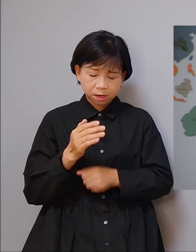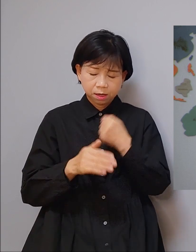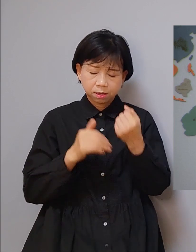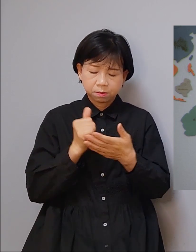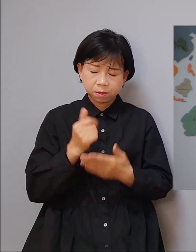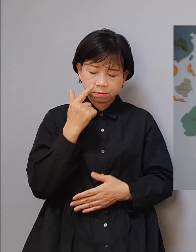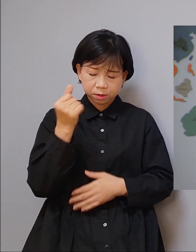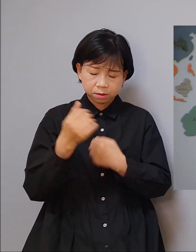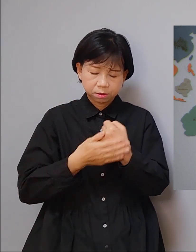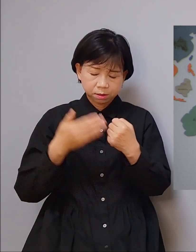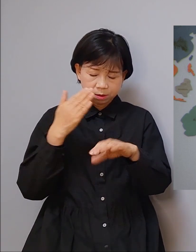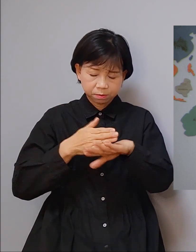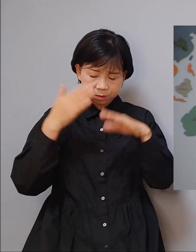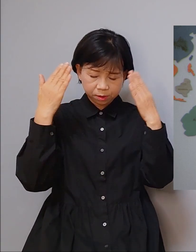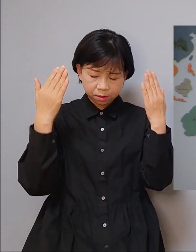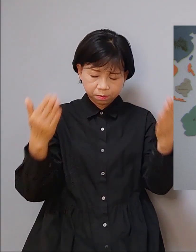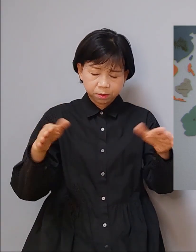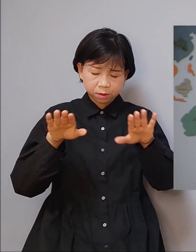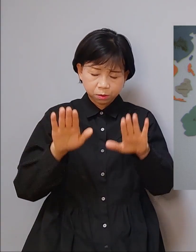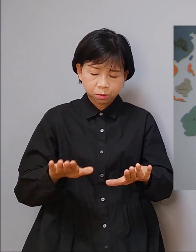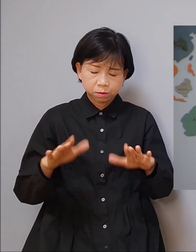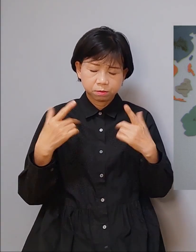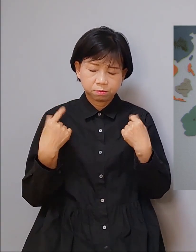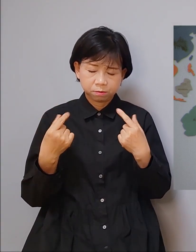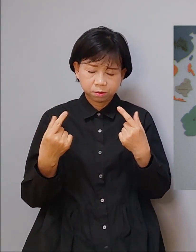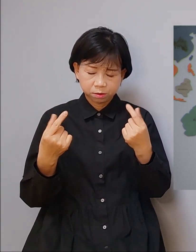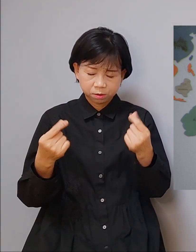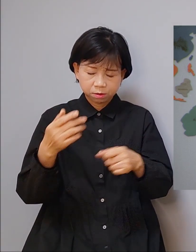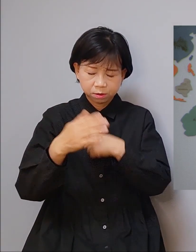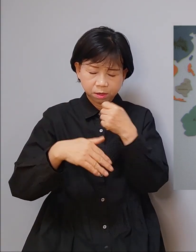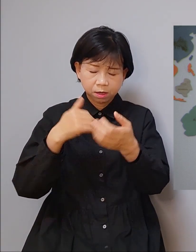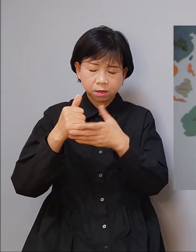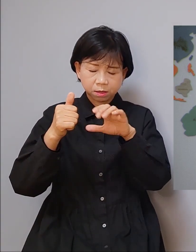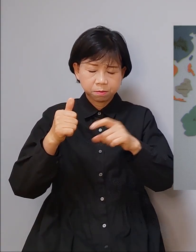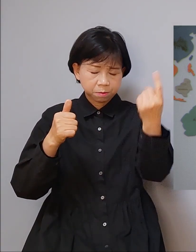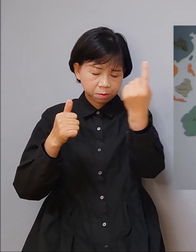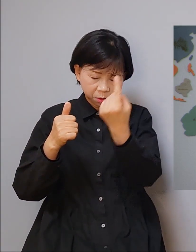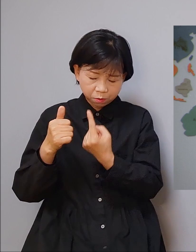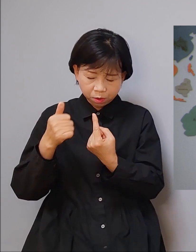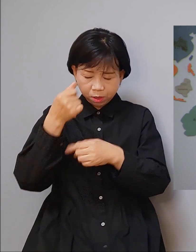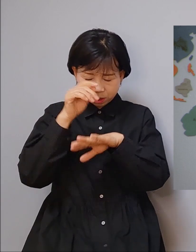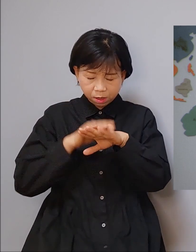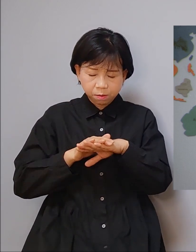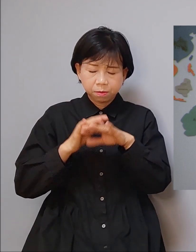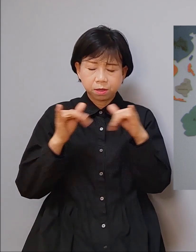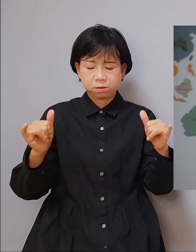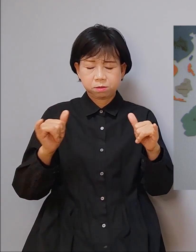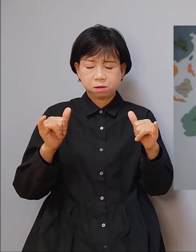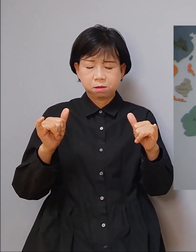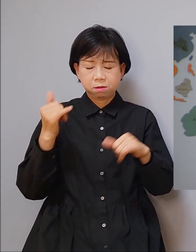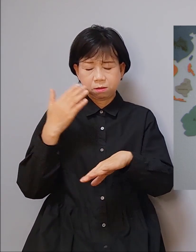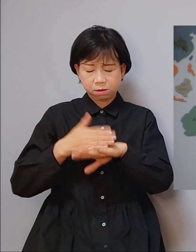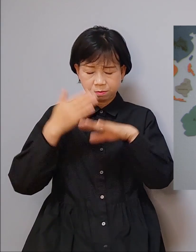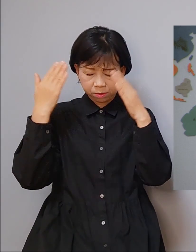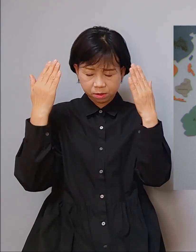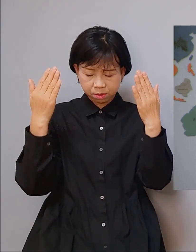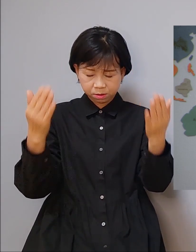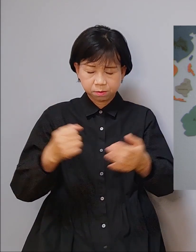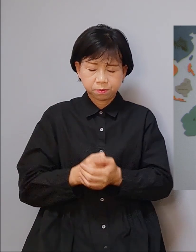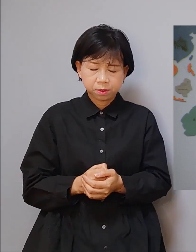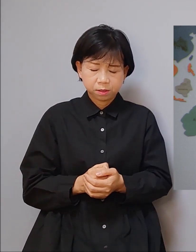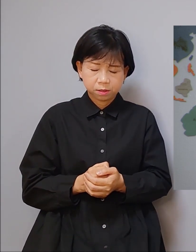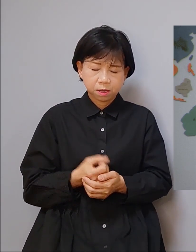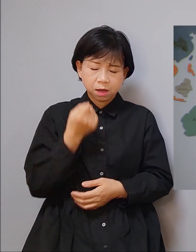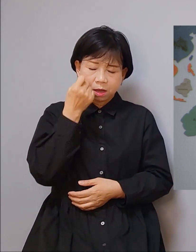하나님 아버지 은혜를 감사합니다. 오늘도 여전히 하나님 앞에 달려나와 예배자 되게 해주심을 감사합니다. 한 달